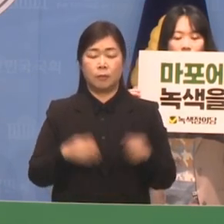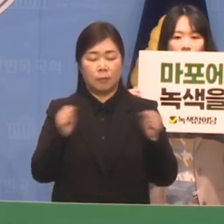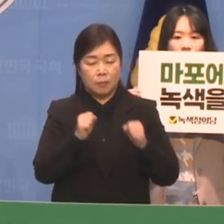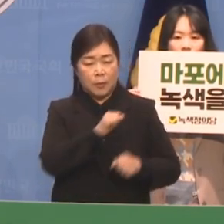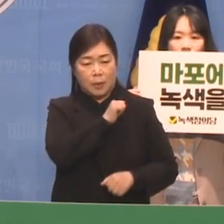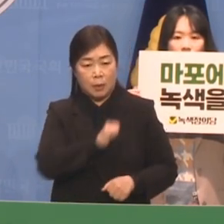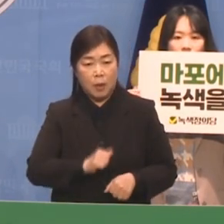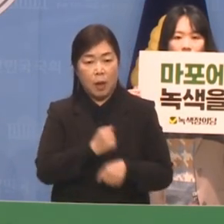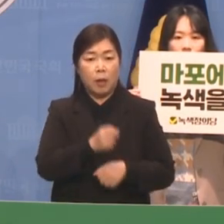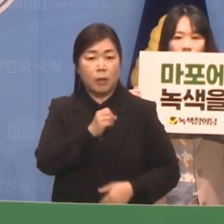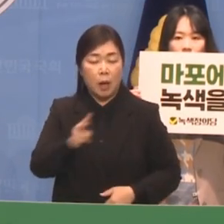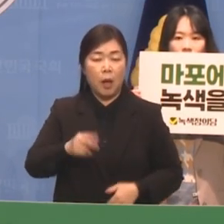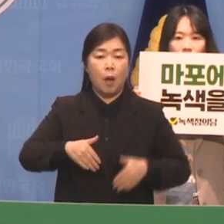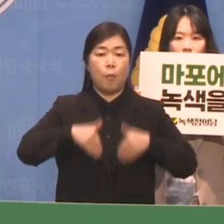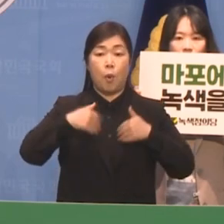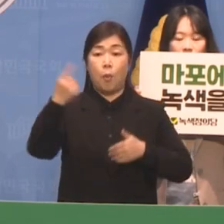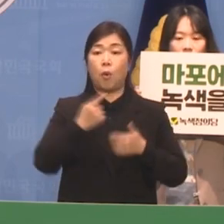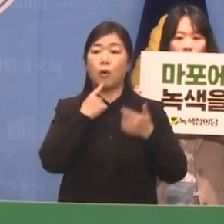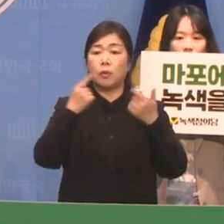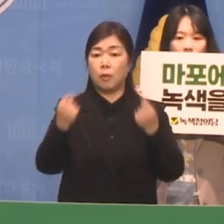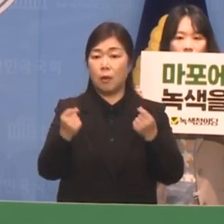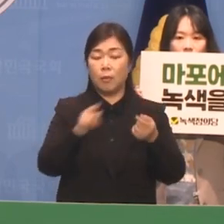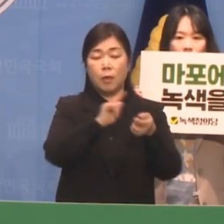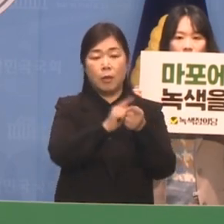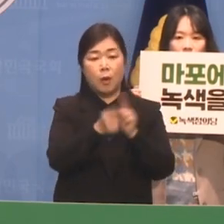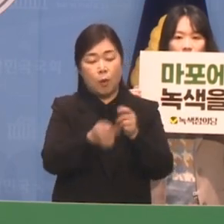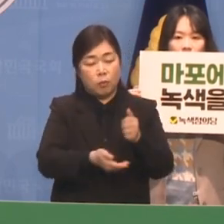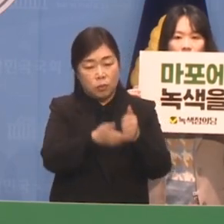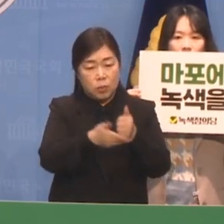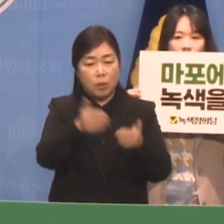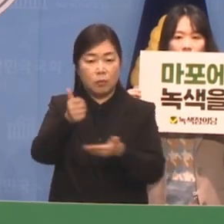추위를 견뎌야 봄이 오듯 서로를